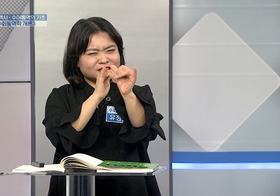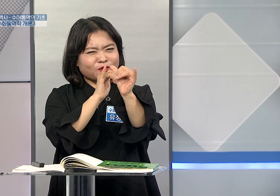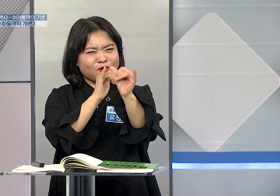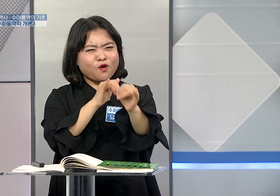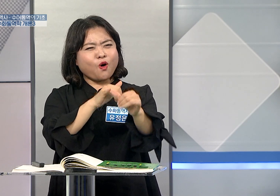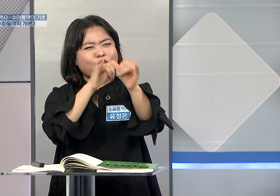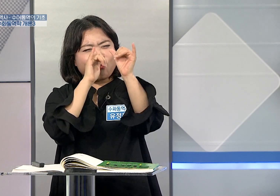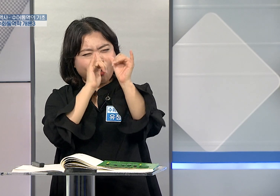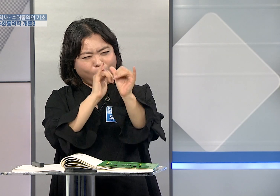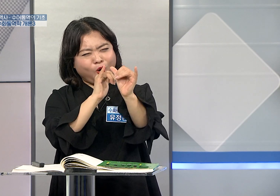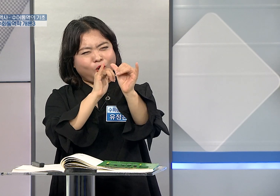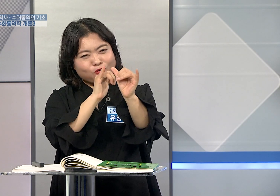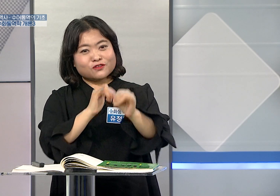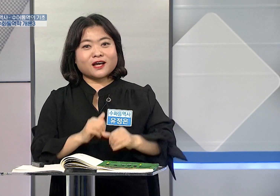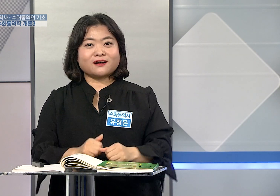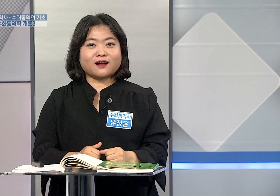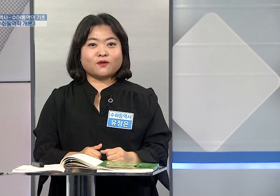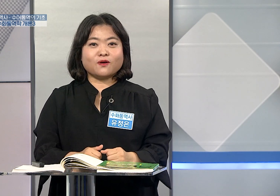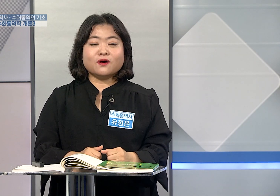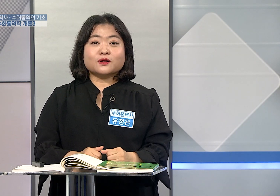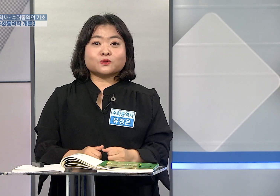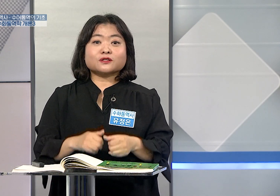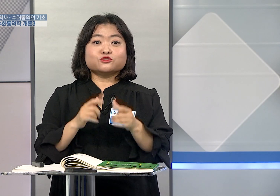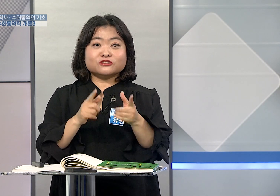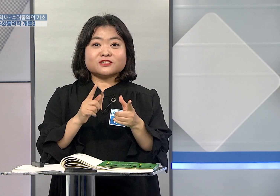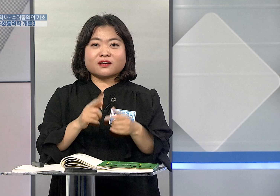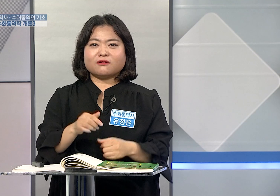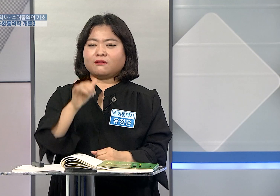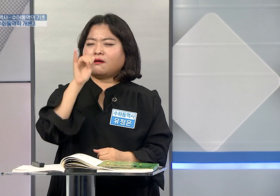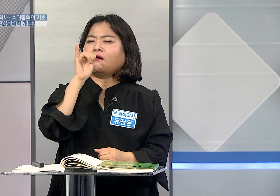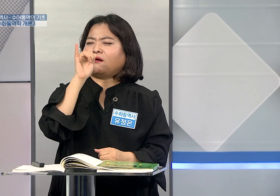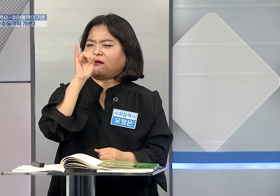훌륭하죠? 훌륭한 거하고 똑같이 훌륭해요